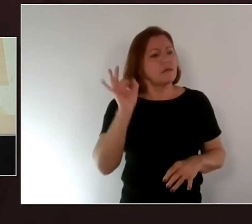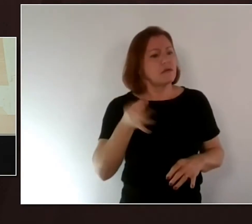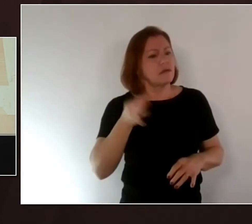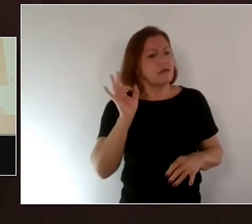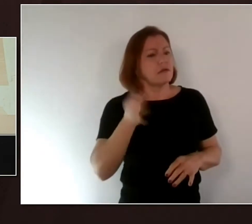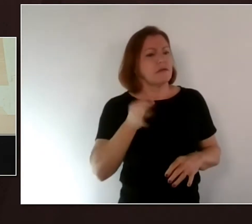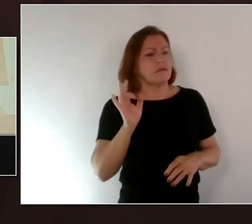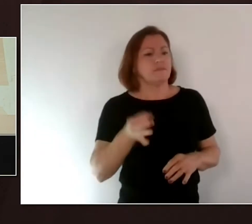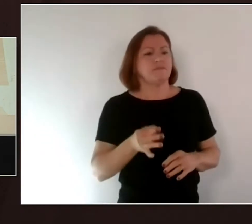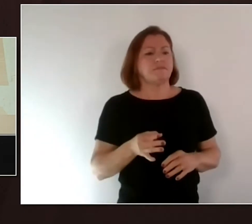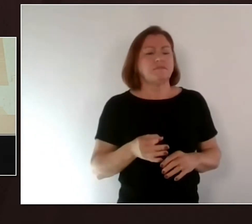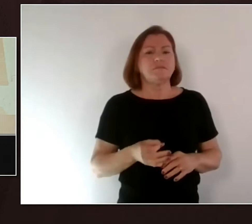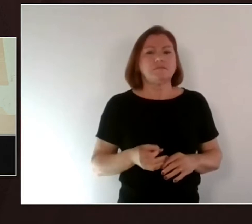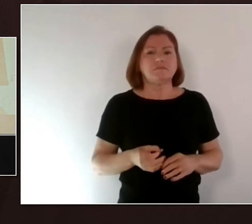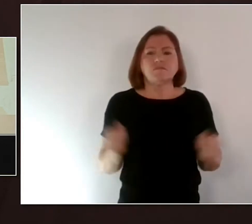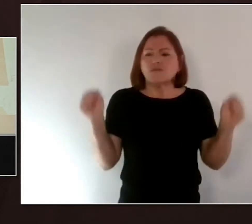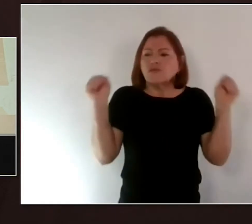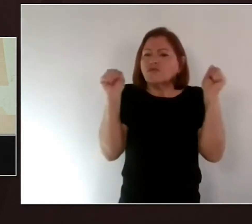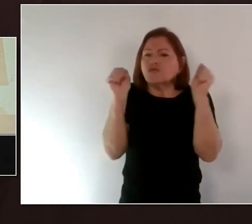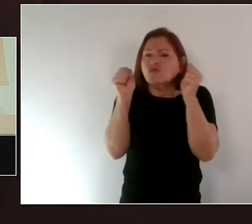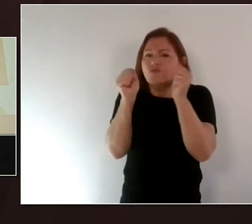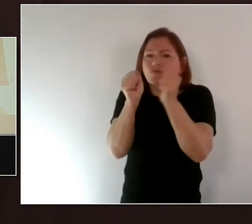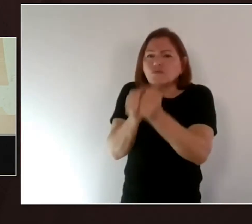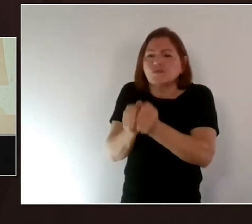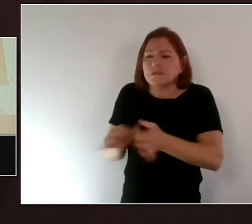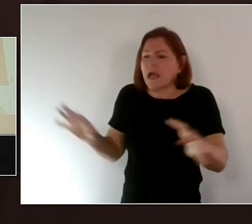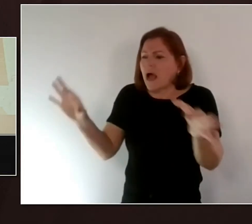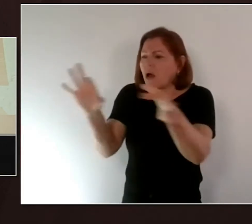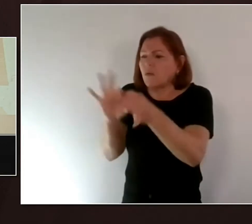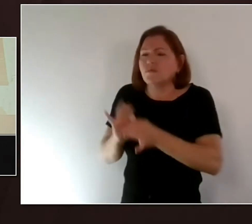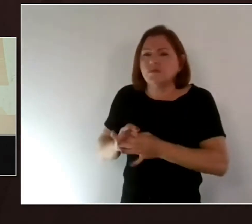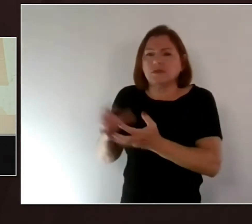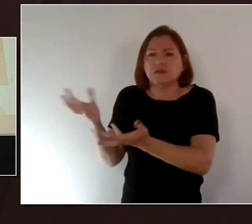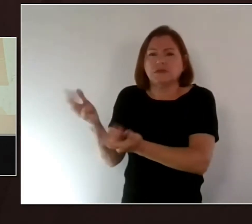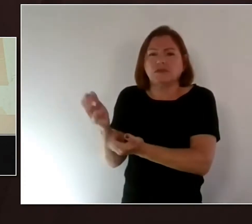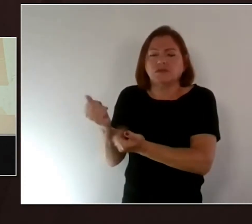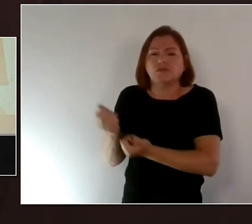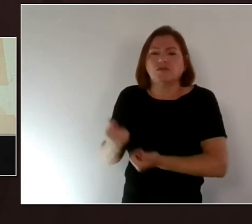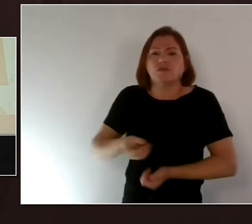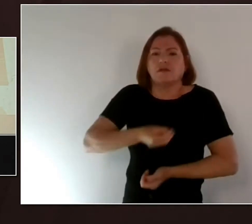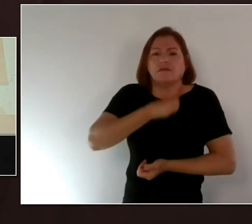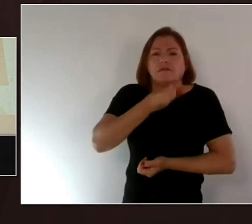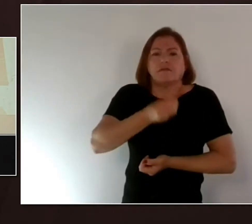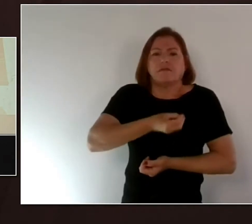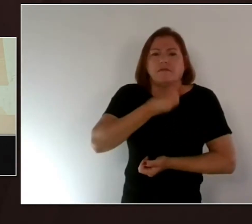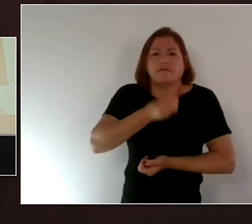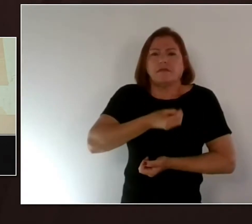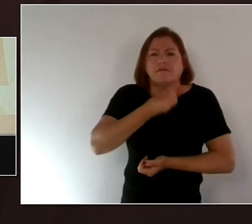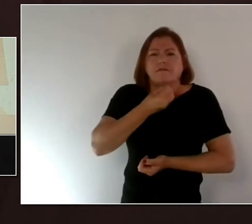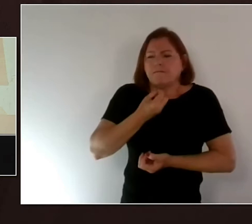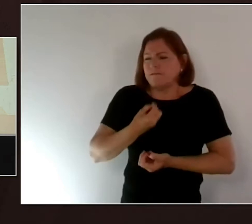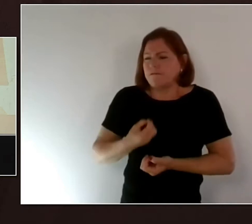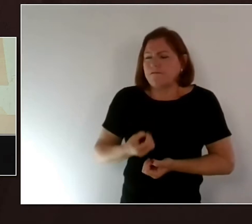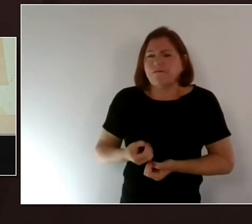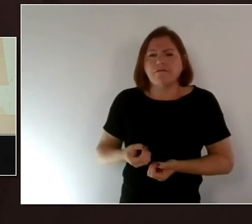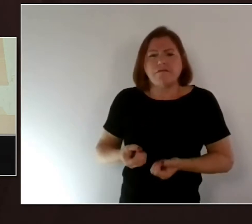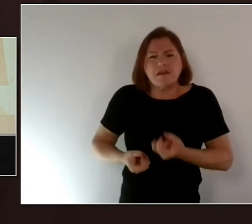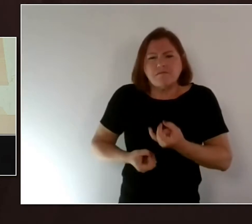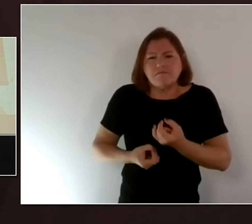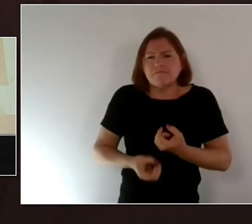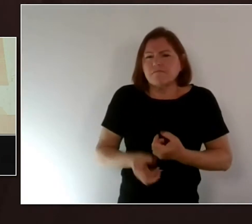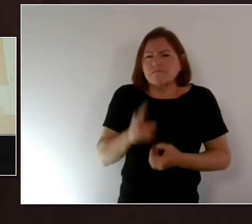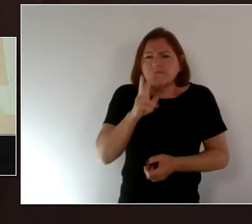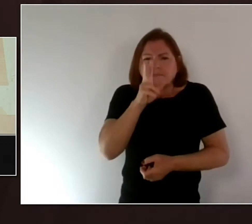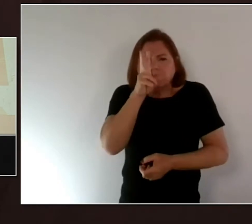viver intensamente a vida da igreja, né, para elas puderem vencer contra essa pressão que está